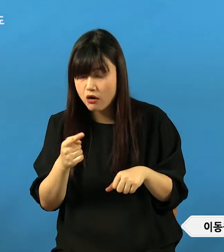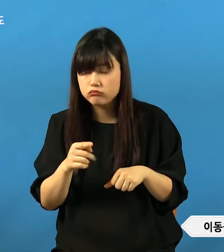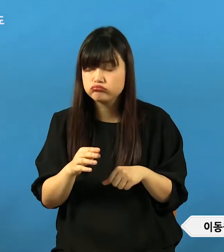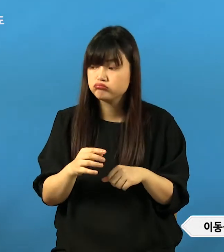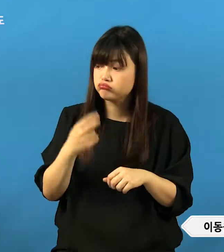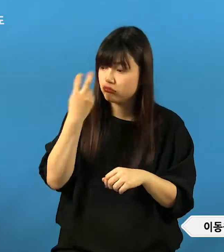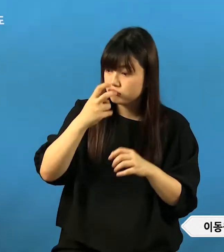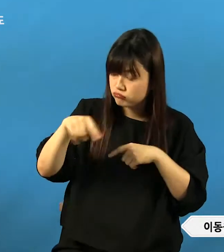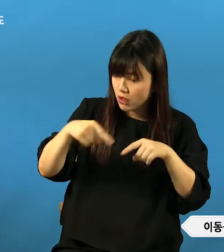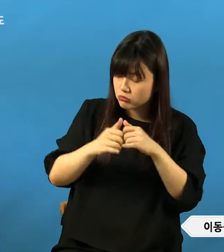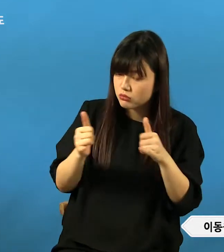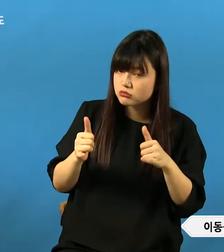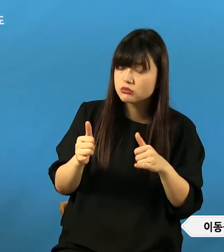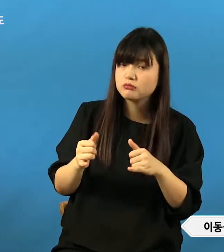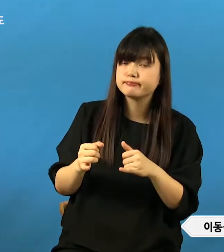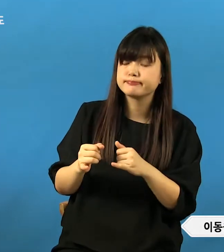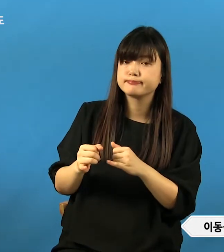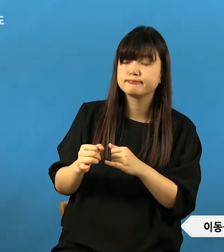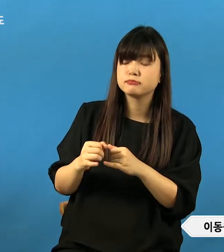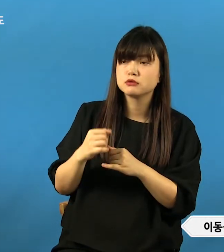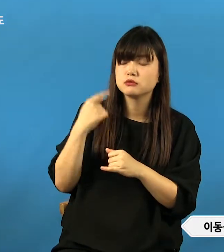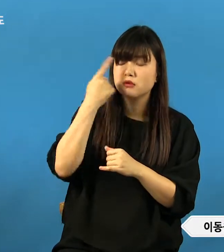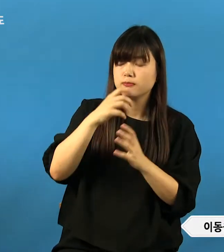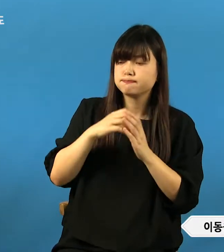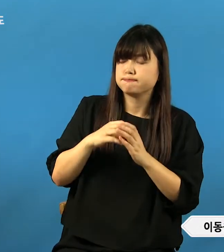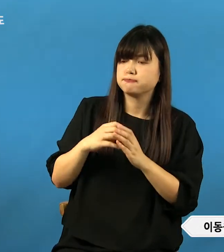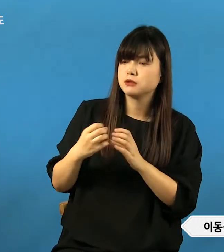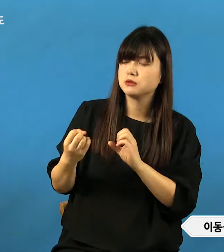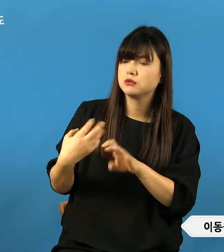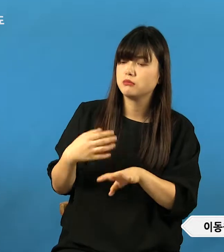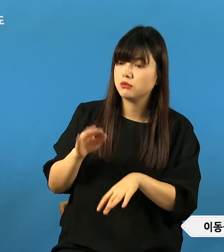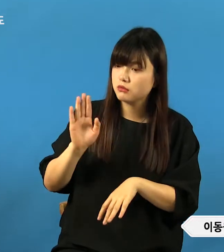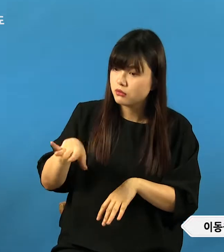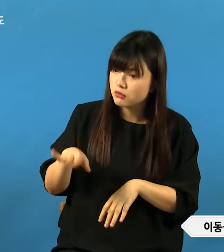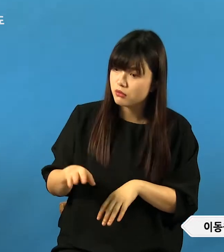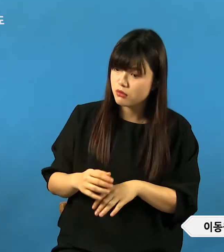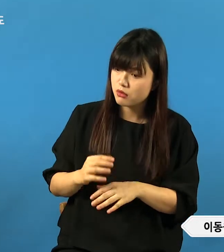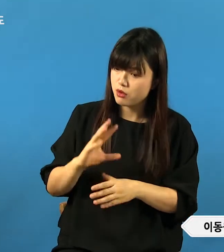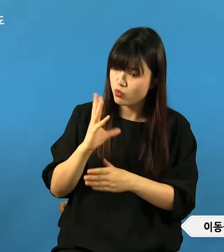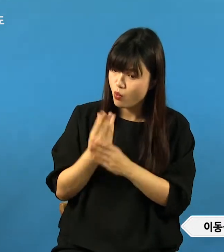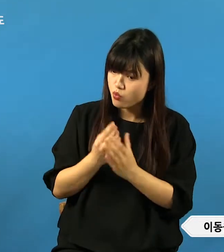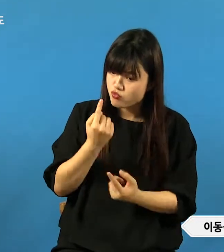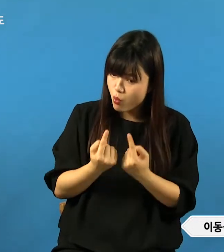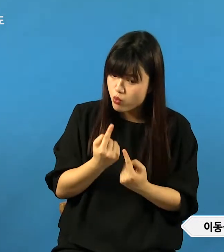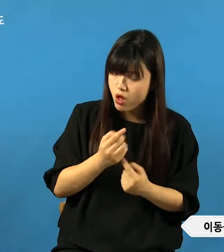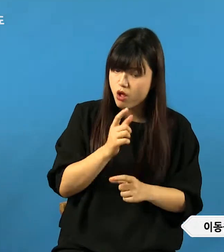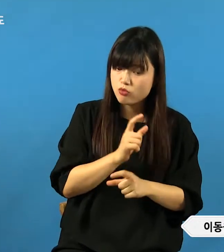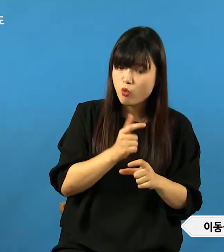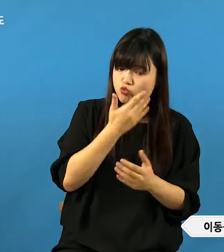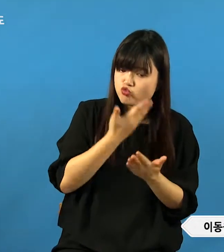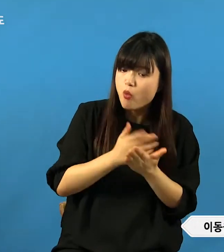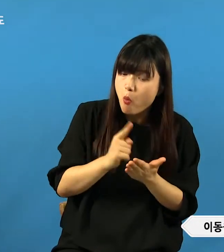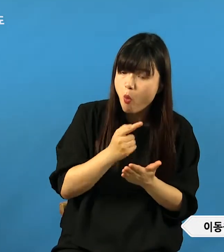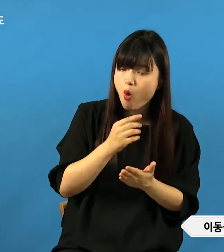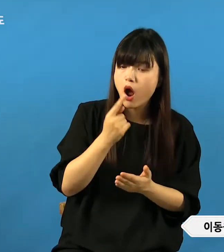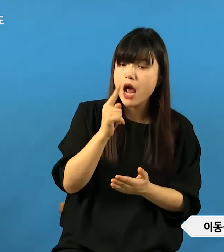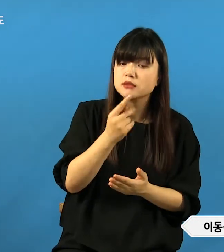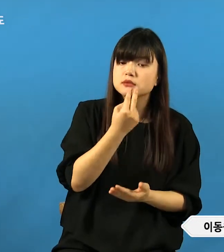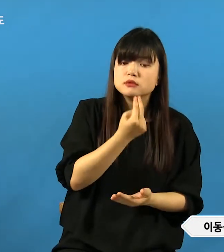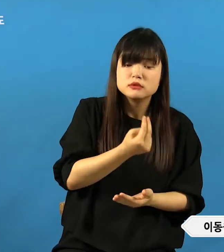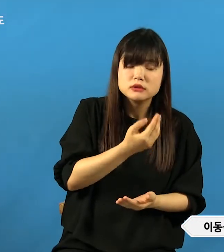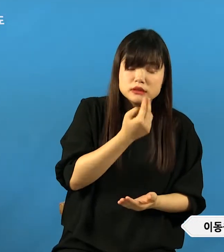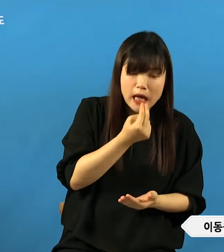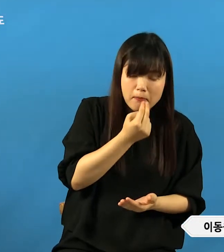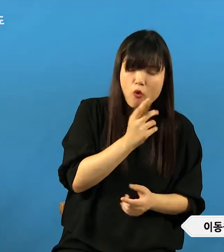그렇자 감독은 다시 이 기자에게 정색을 하고 물었다고 합니다. 농구 게임하고 한 생명의 탄생과 어느 것이